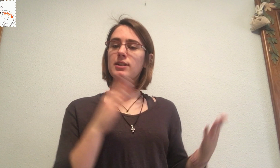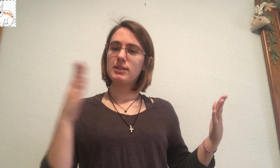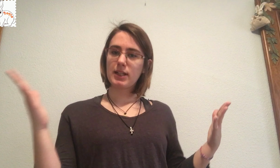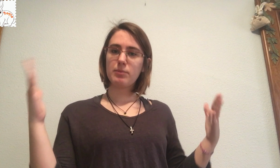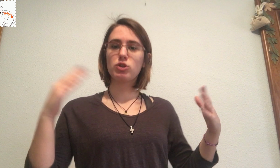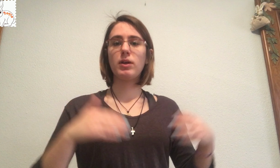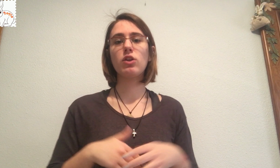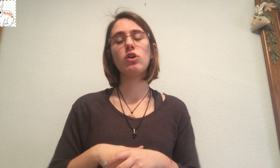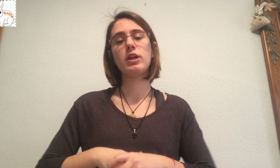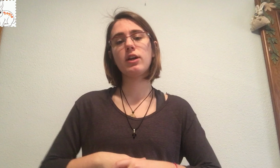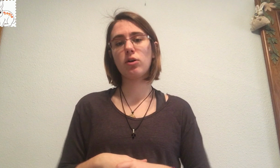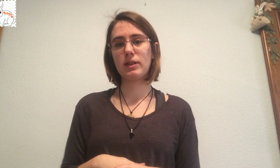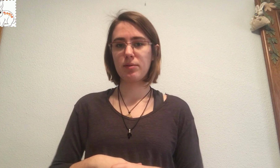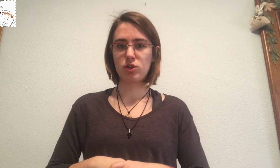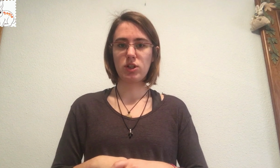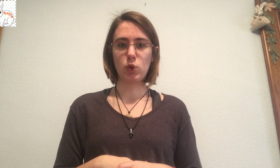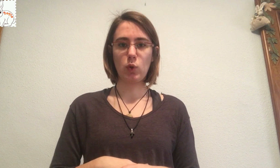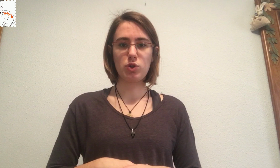Seguimos viendo Y comentamos entre todos